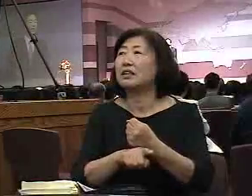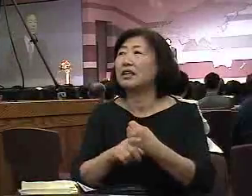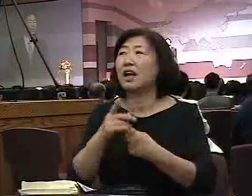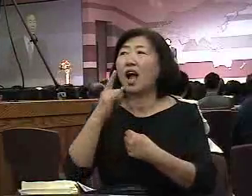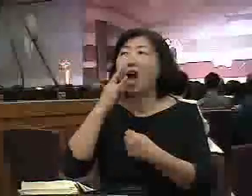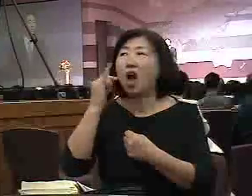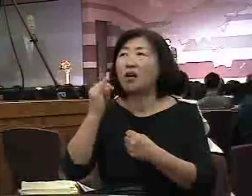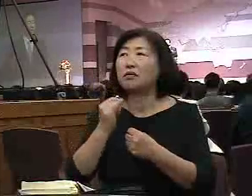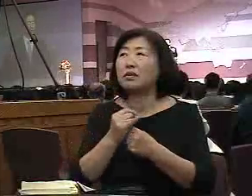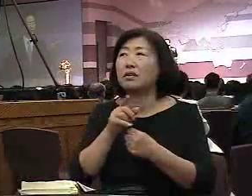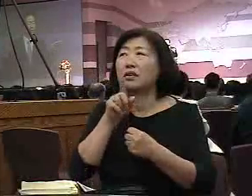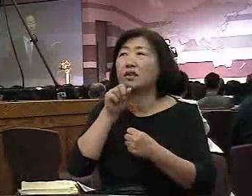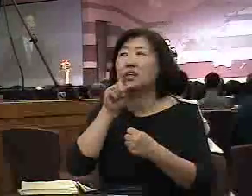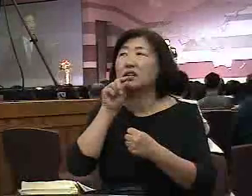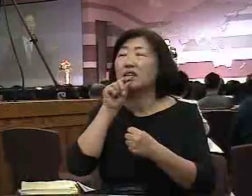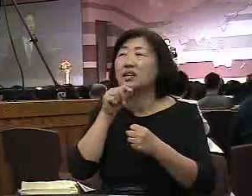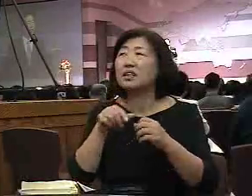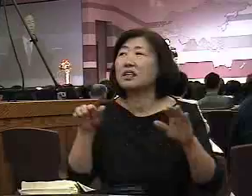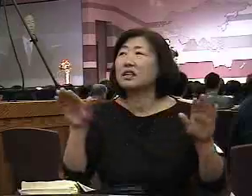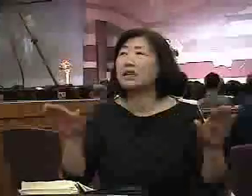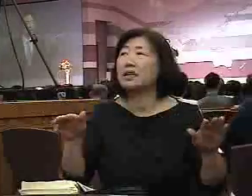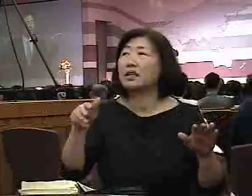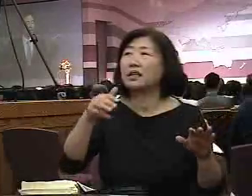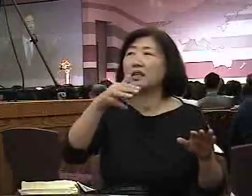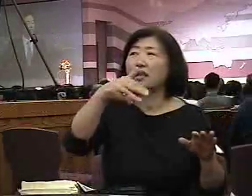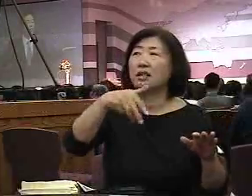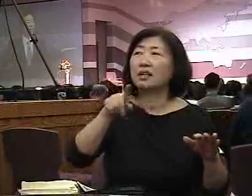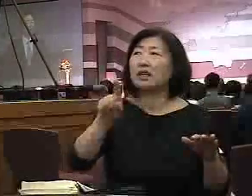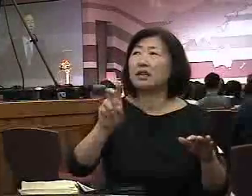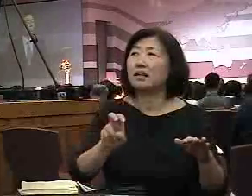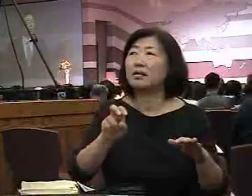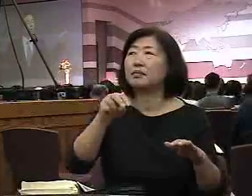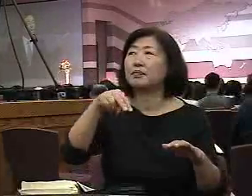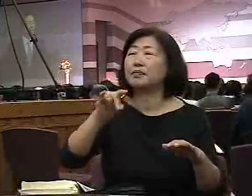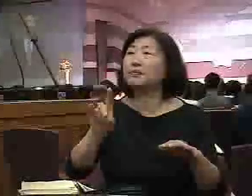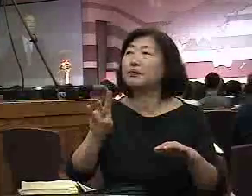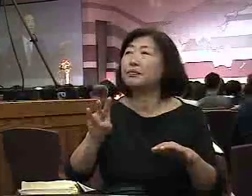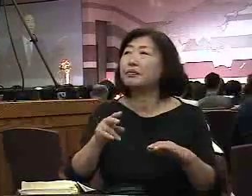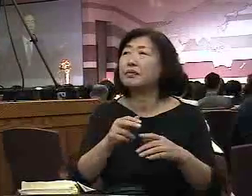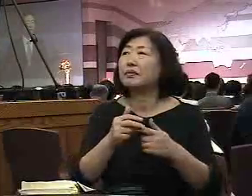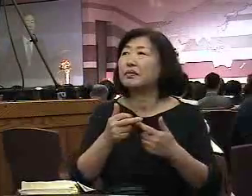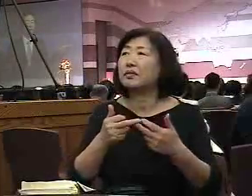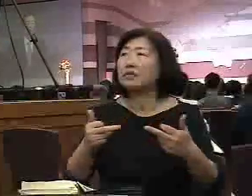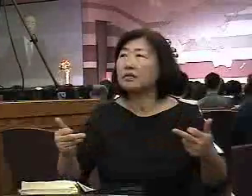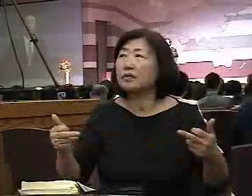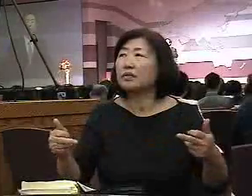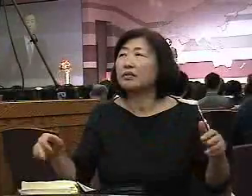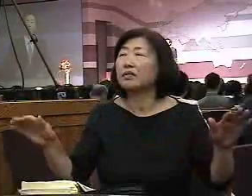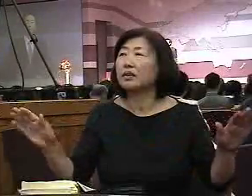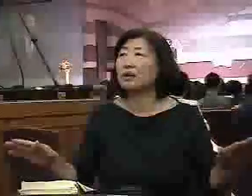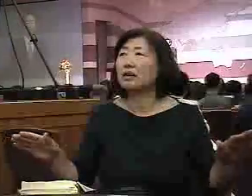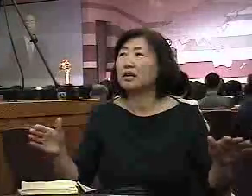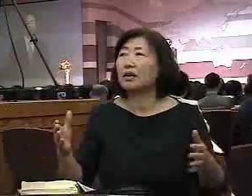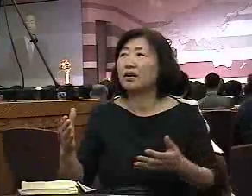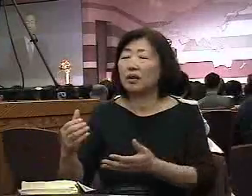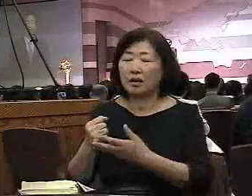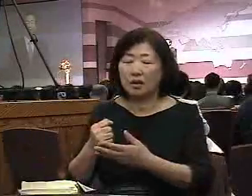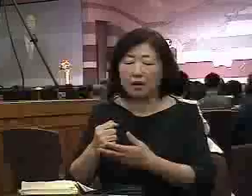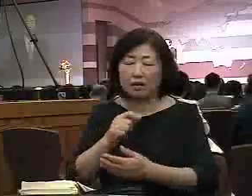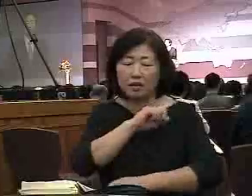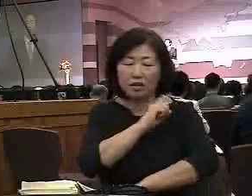어미 참새에게는 그 새끼를 큰 날개로 받아낼 능력이 없기 때문입니다.